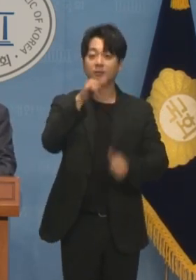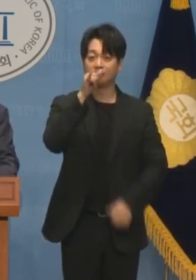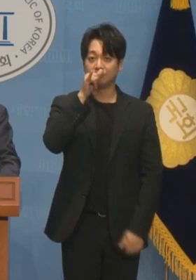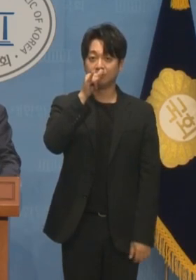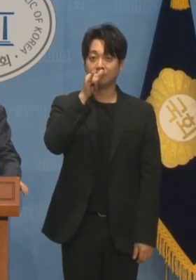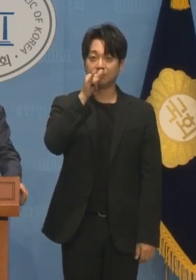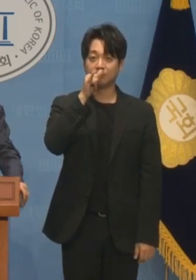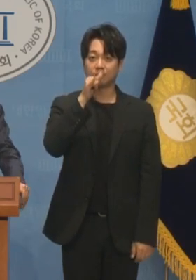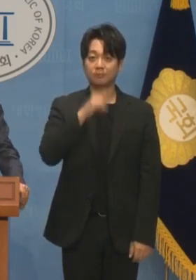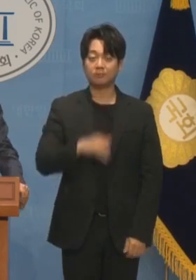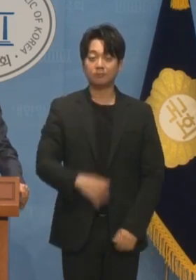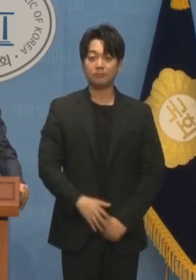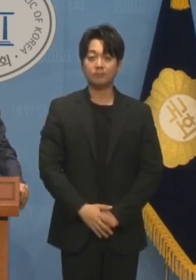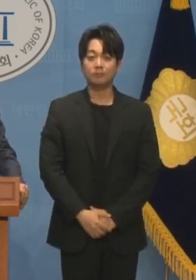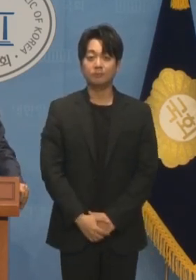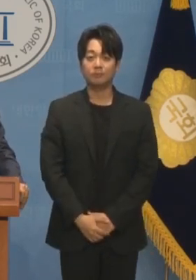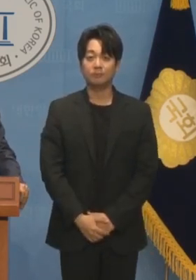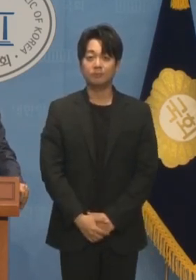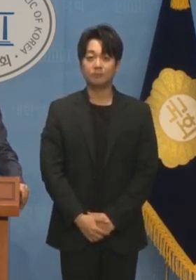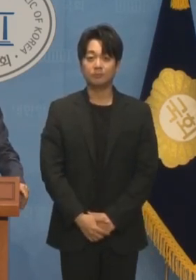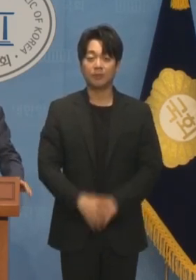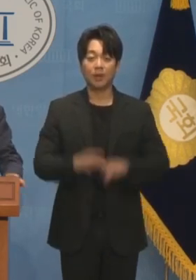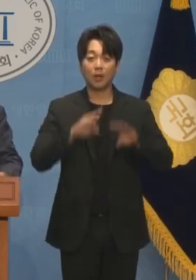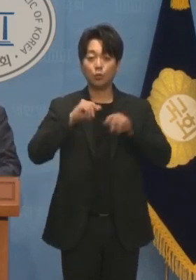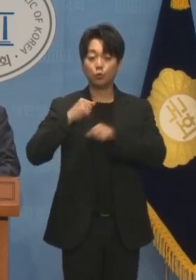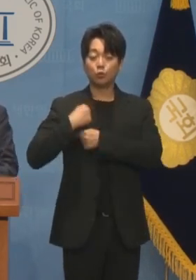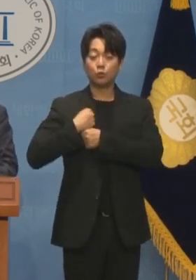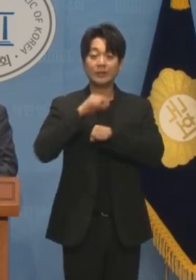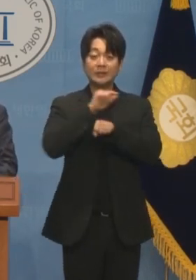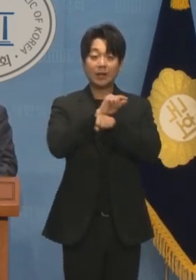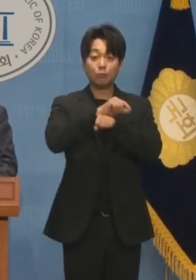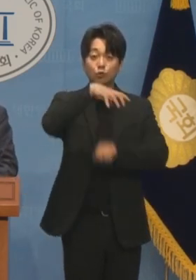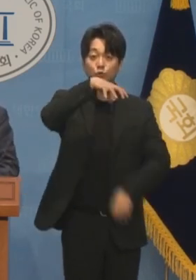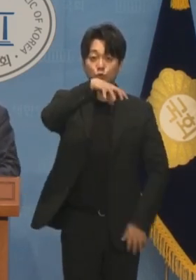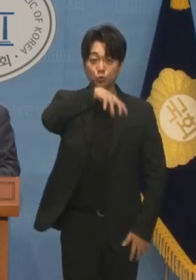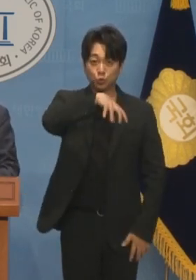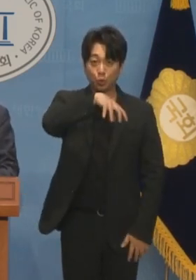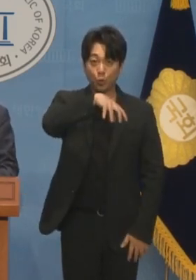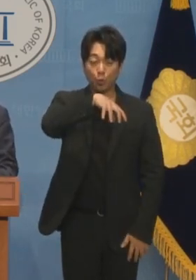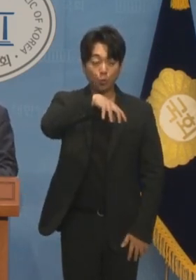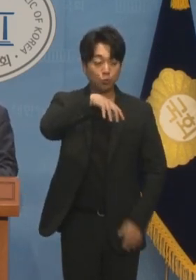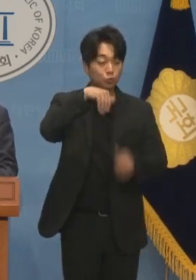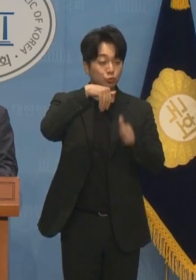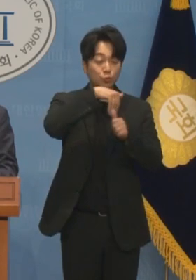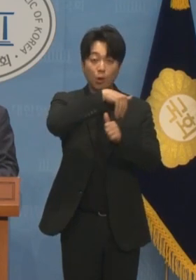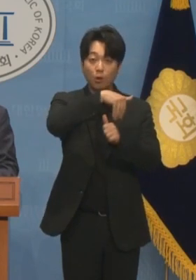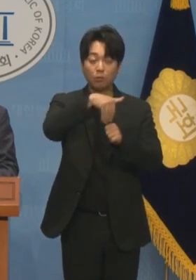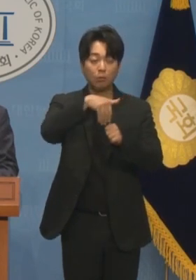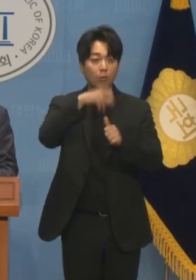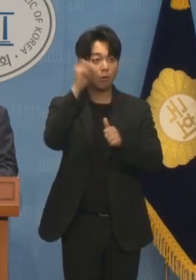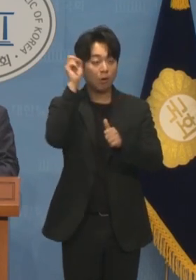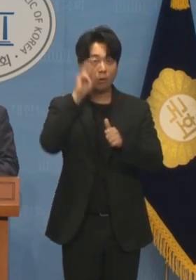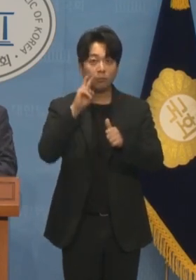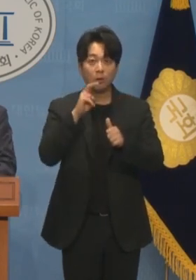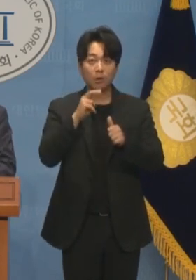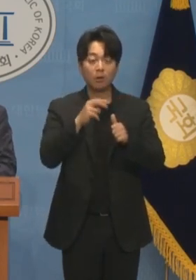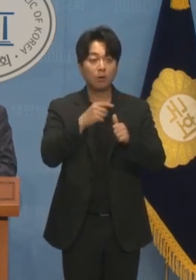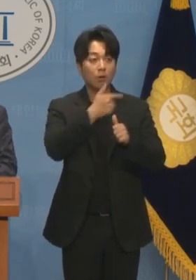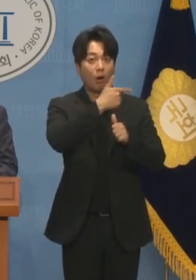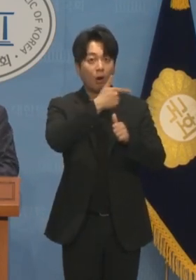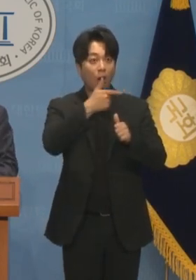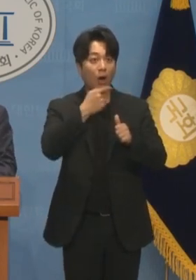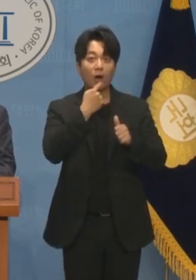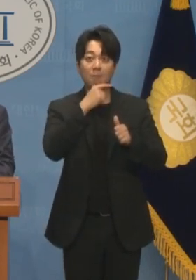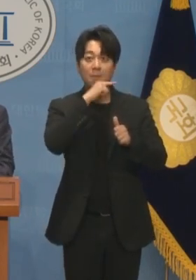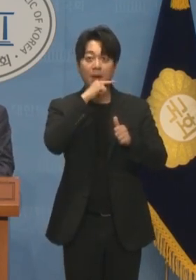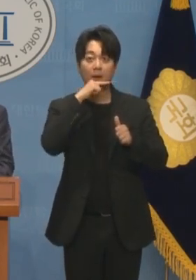어느 날 육군 서울사무소 정원 주변에 거대하고 길다란